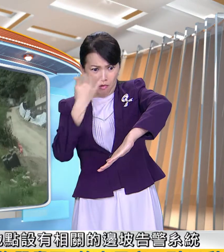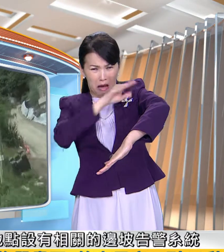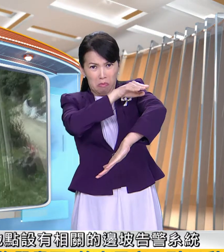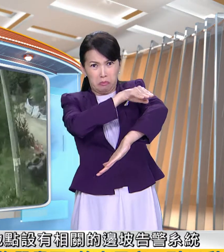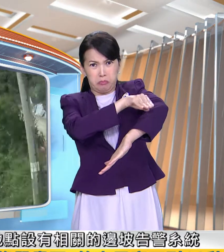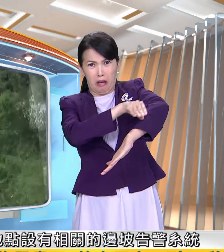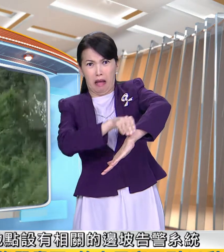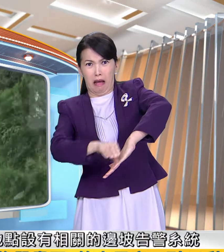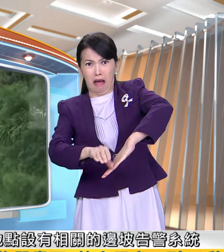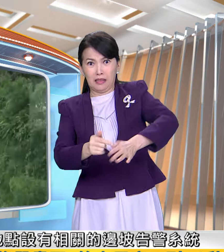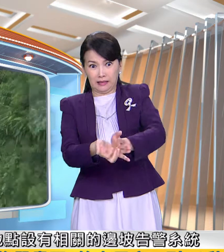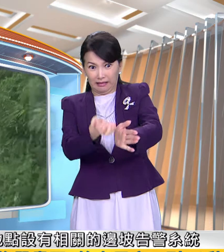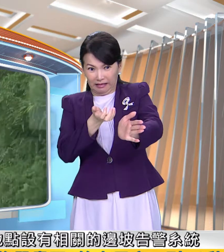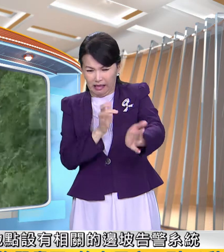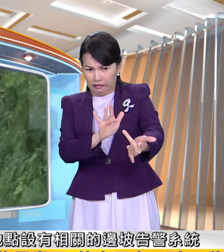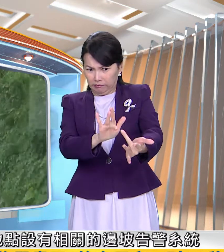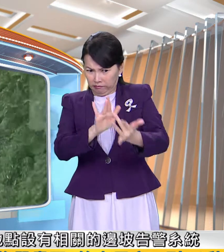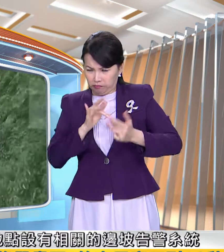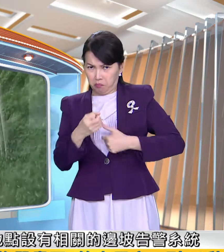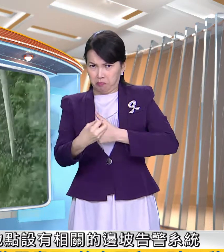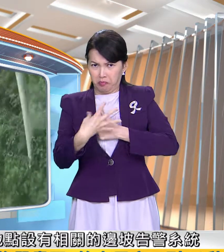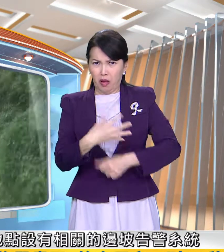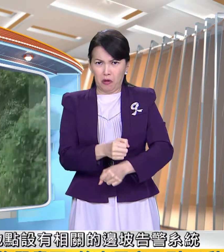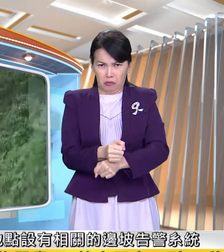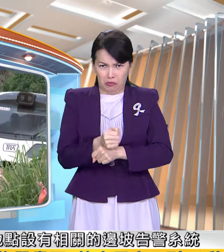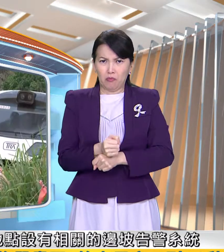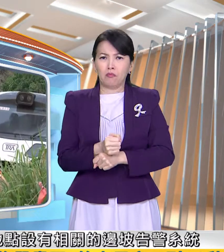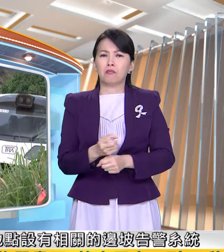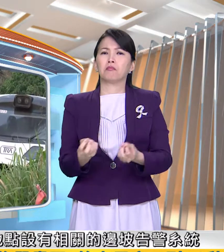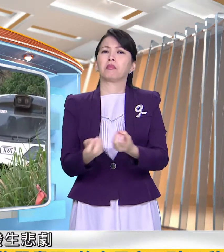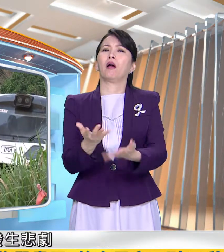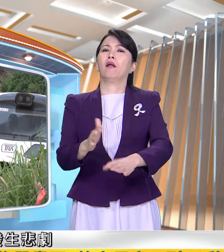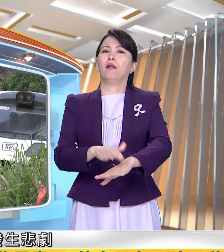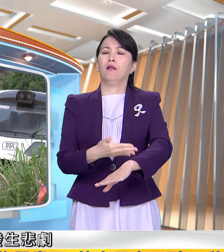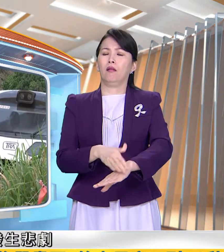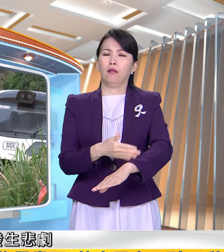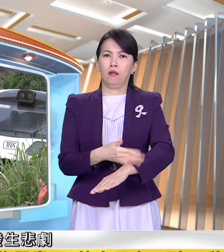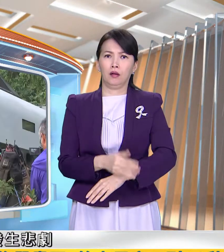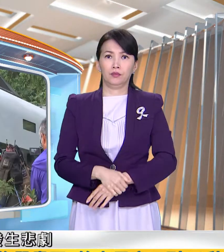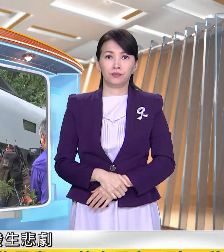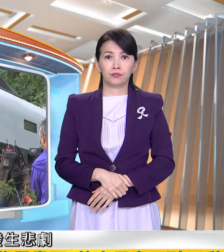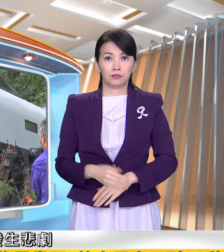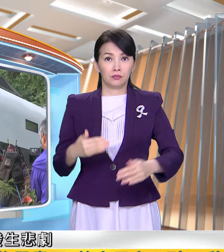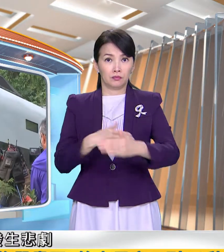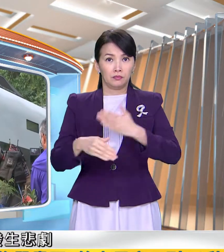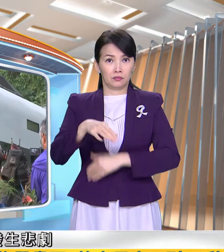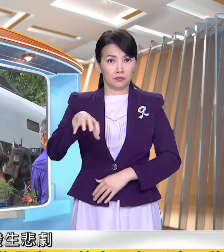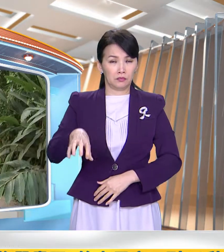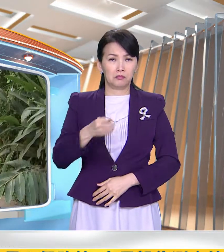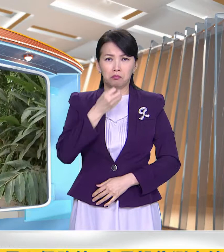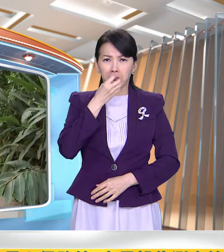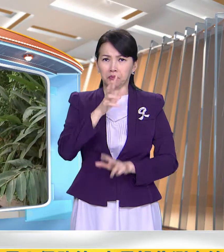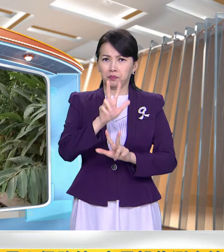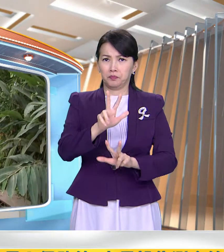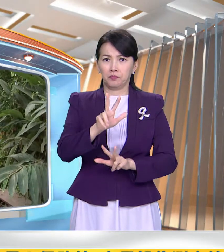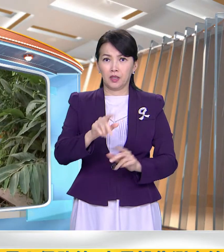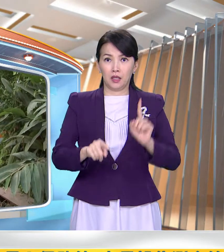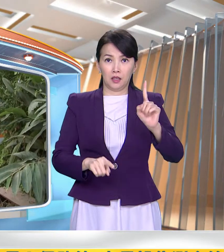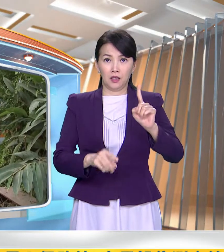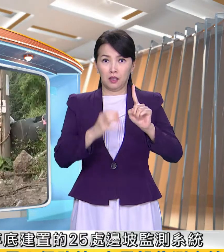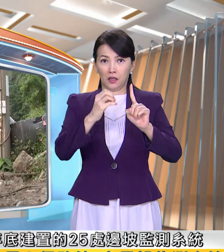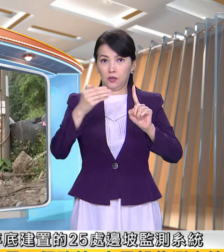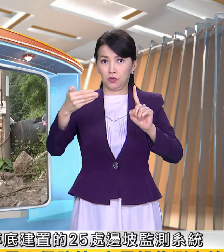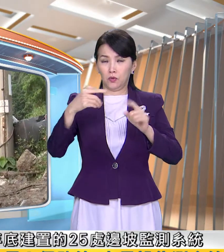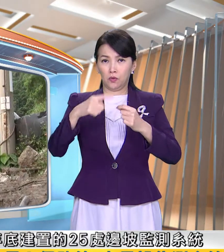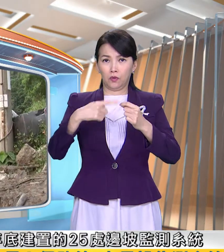在事发地点设有相关的边坡告警系统，可能就不会发生悲剧。交通部坦